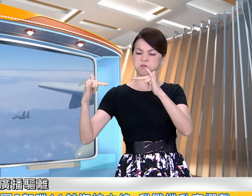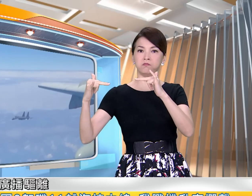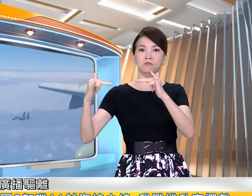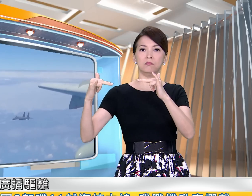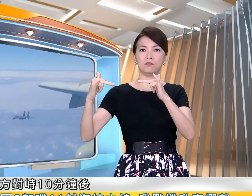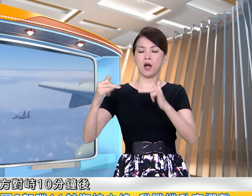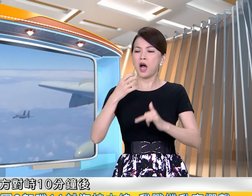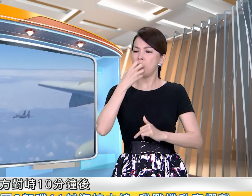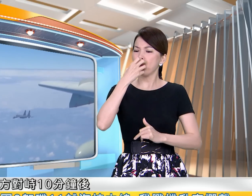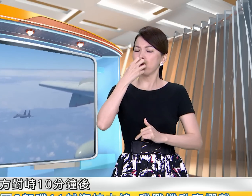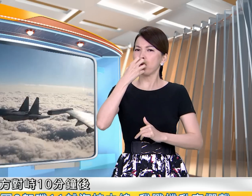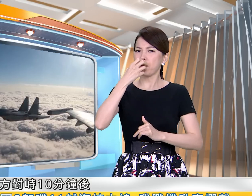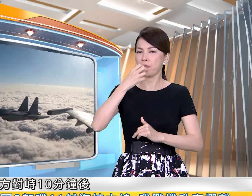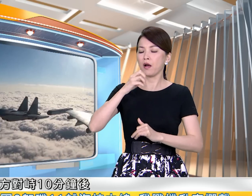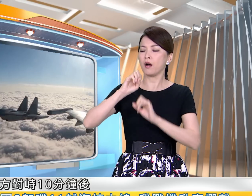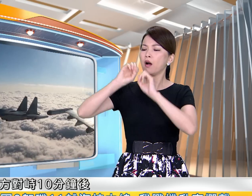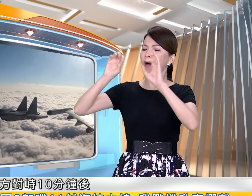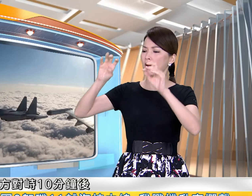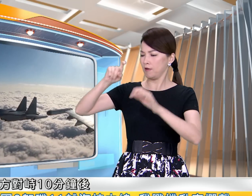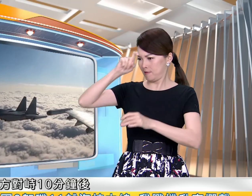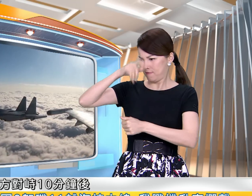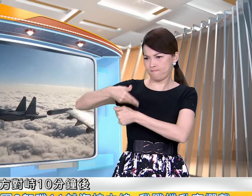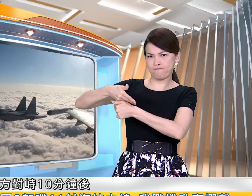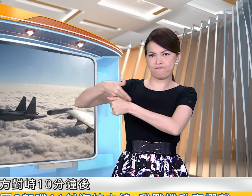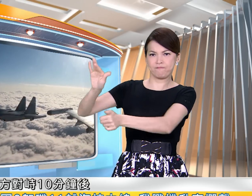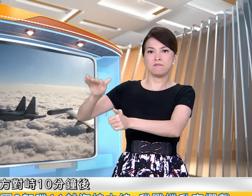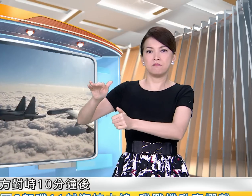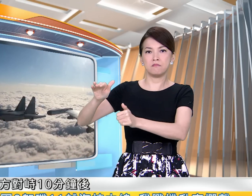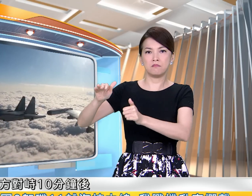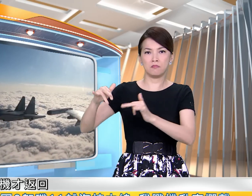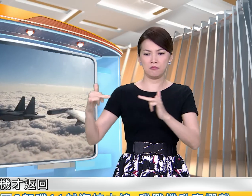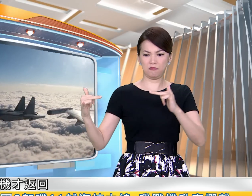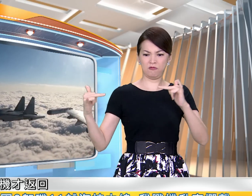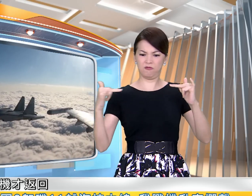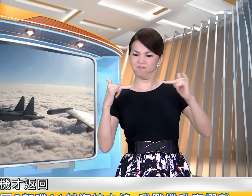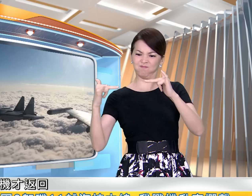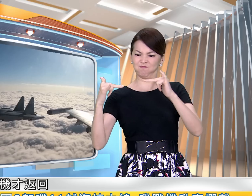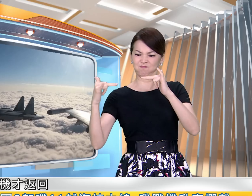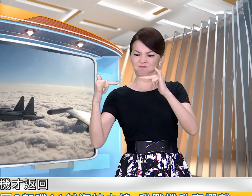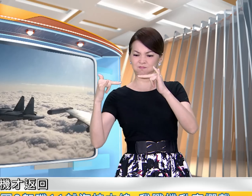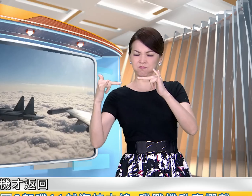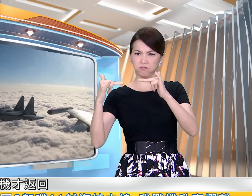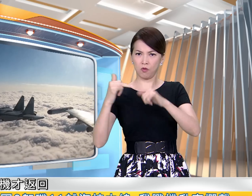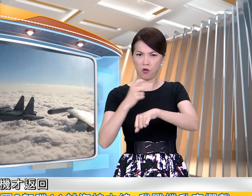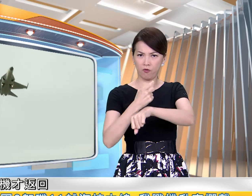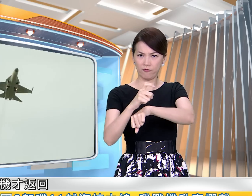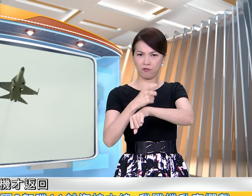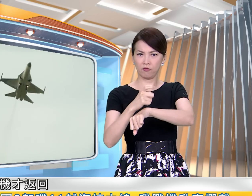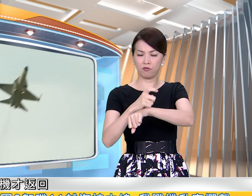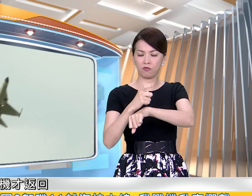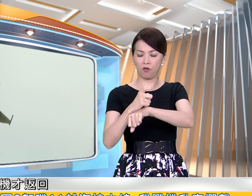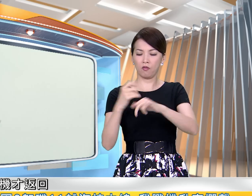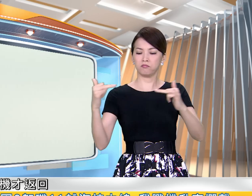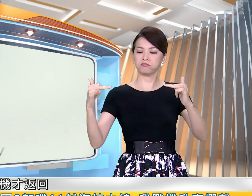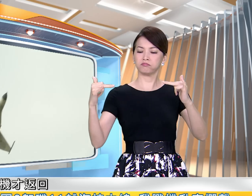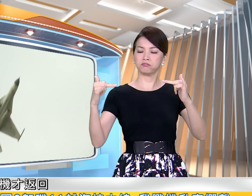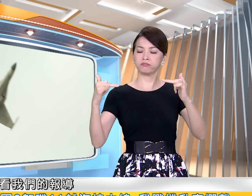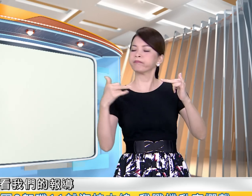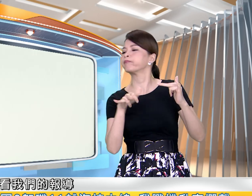双方在对峙十分钟之后，共机才返回。接着来看我们的